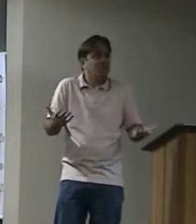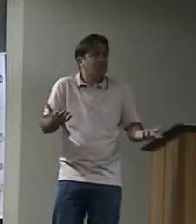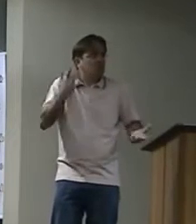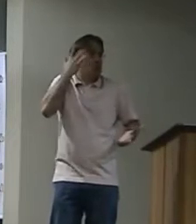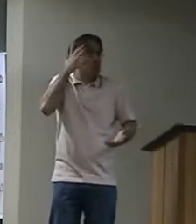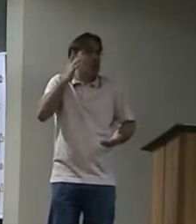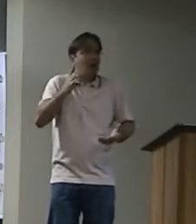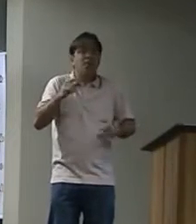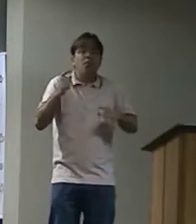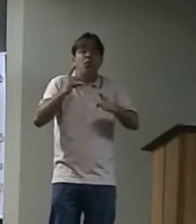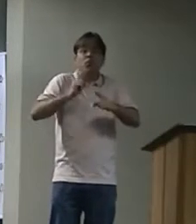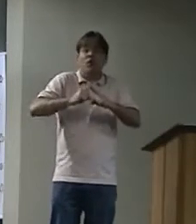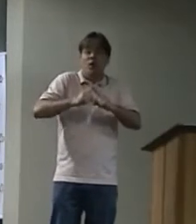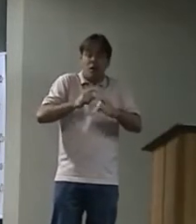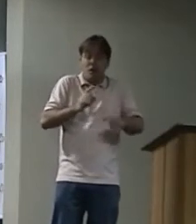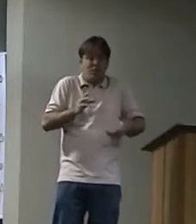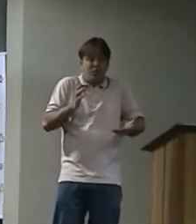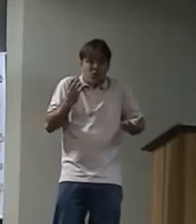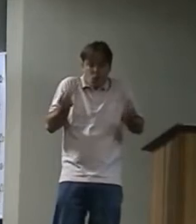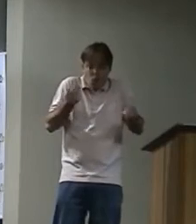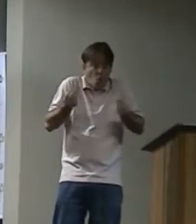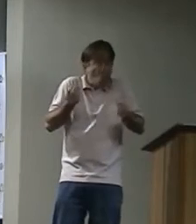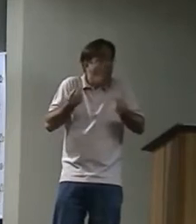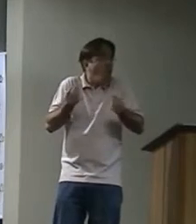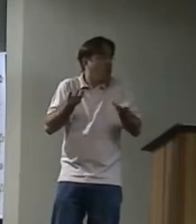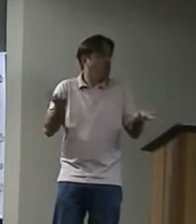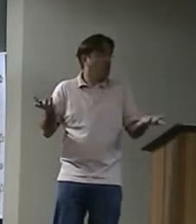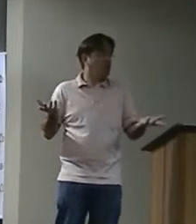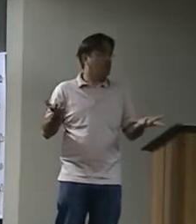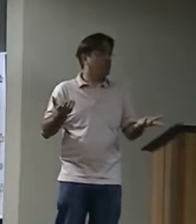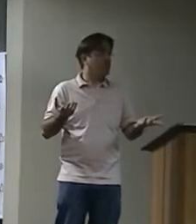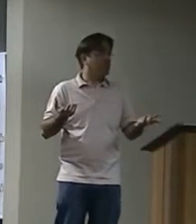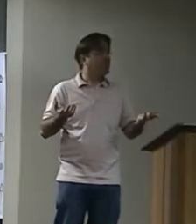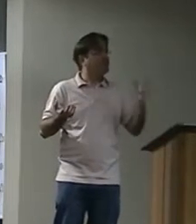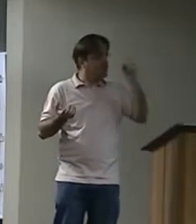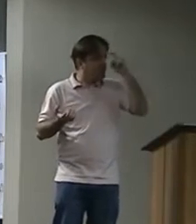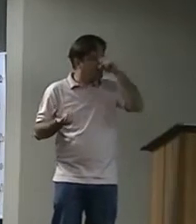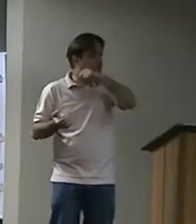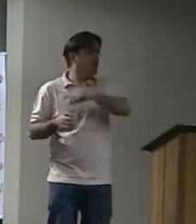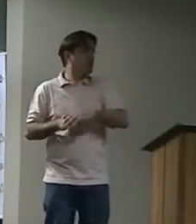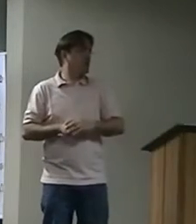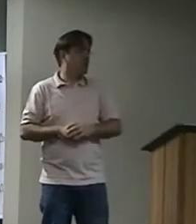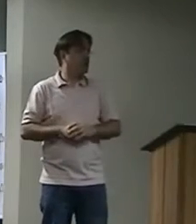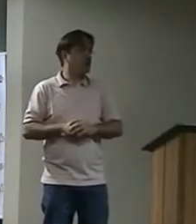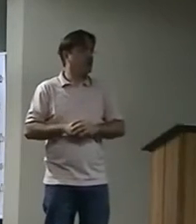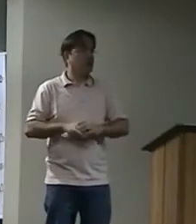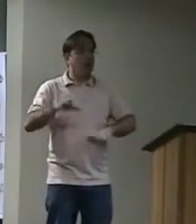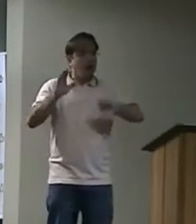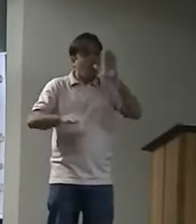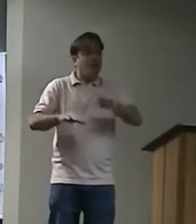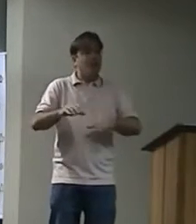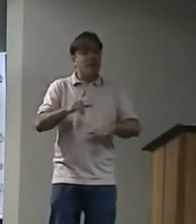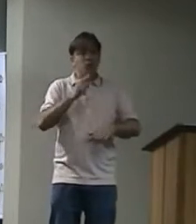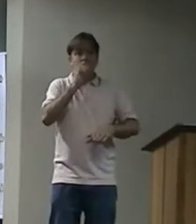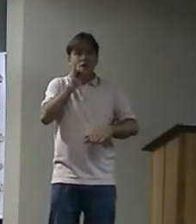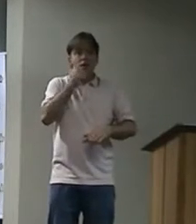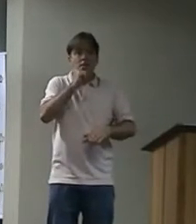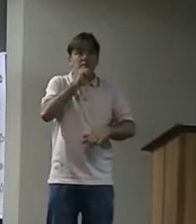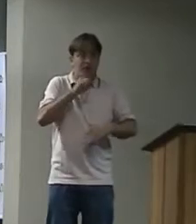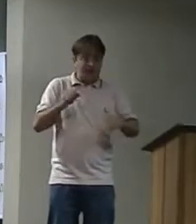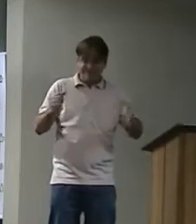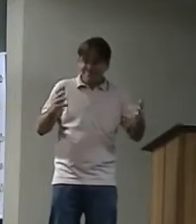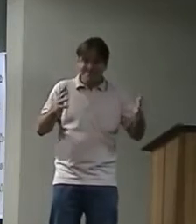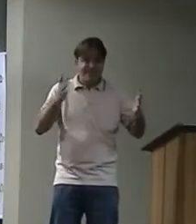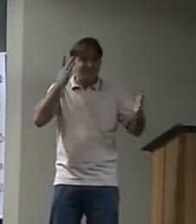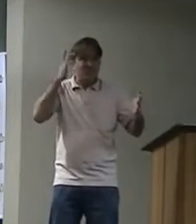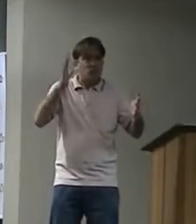eles não dominam, ele não sabe o que fazer com, nem o que fazer para. Então eles ficam um pouco perdidos. E